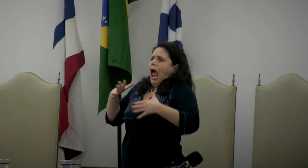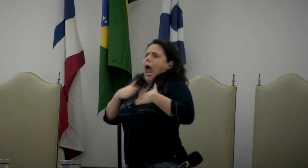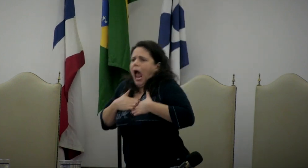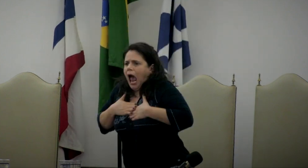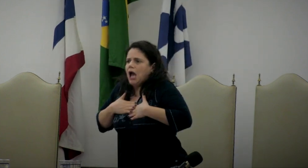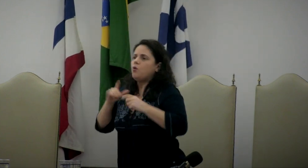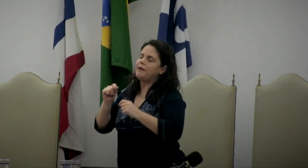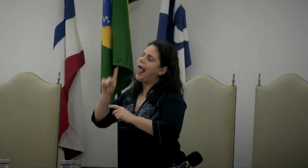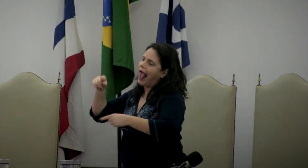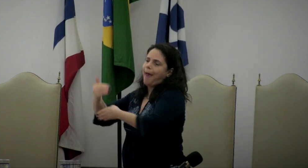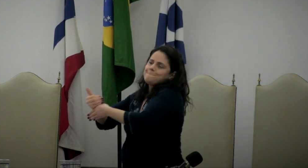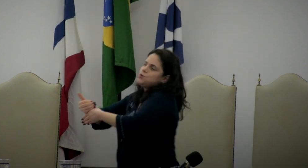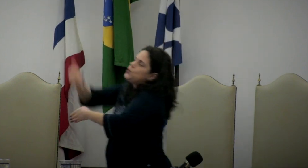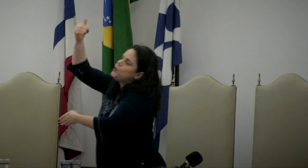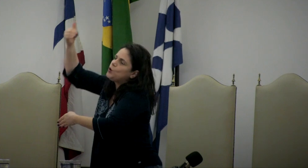uma marca,